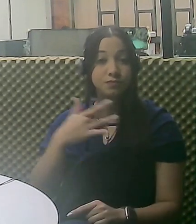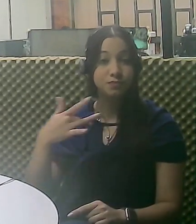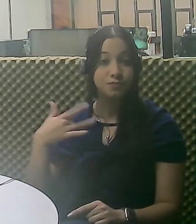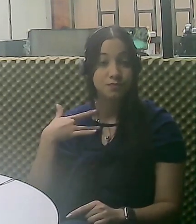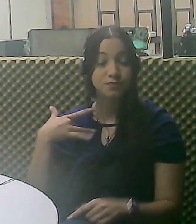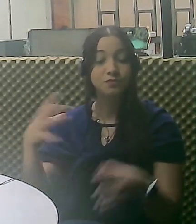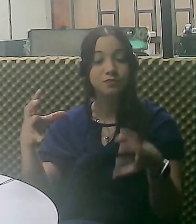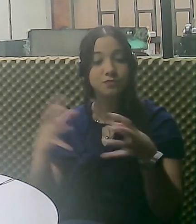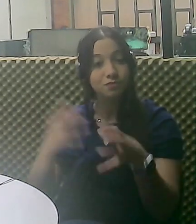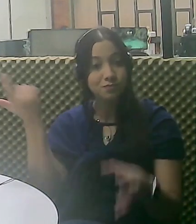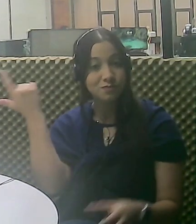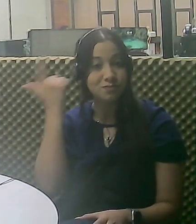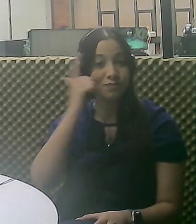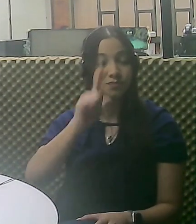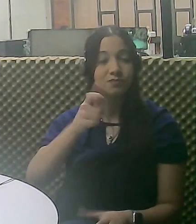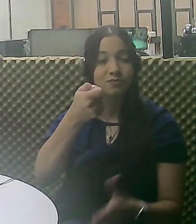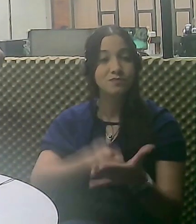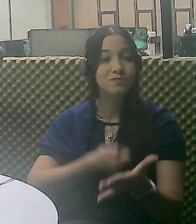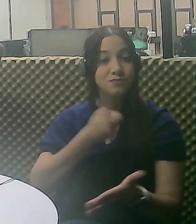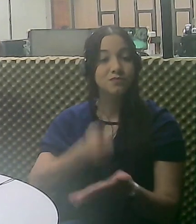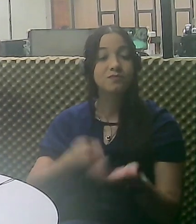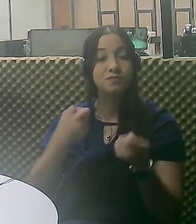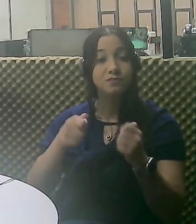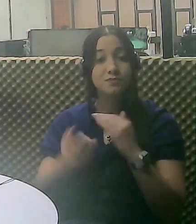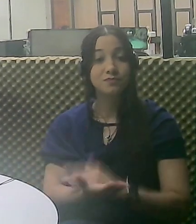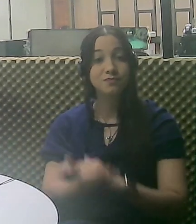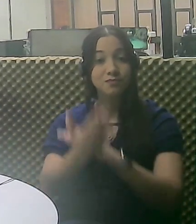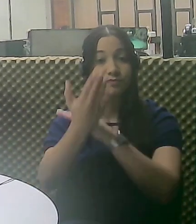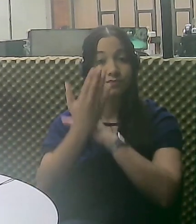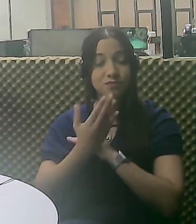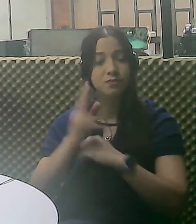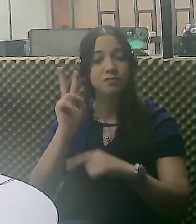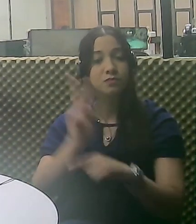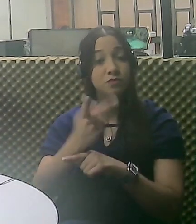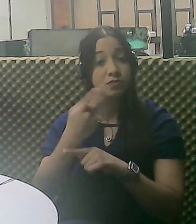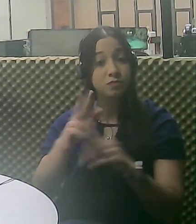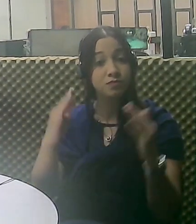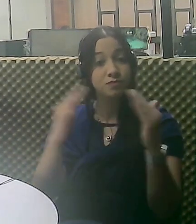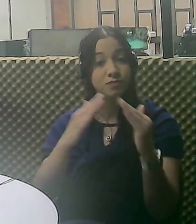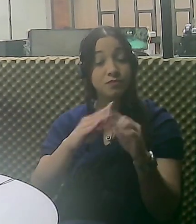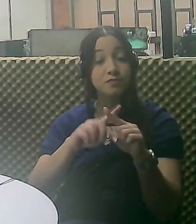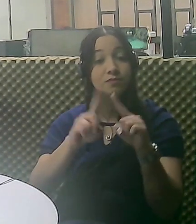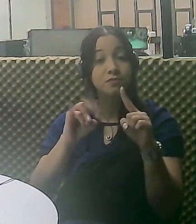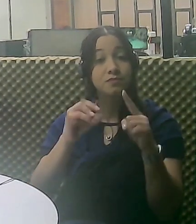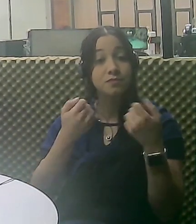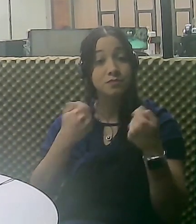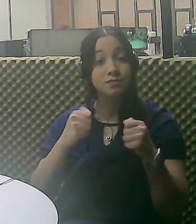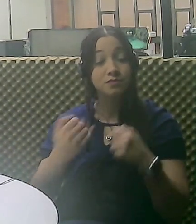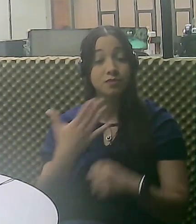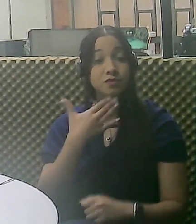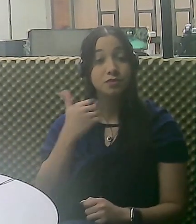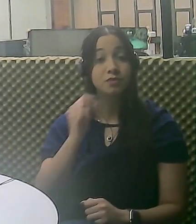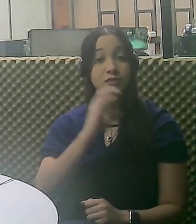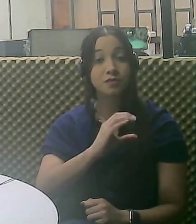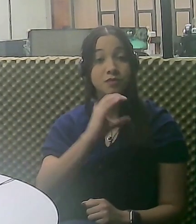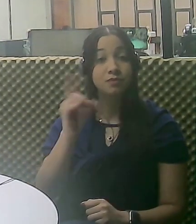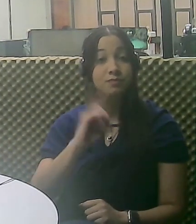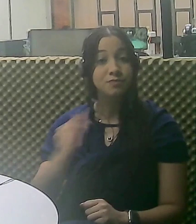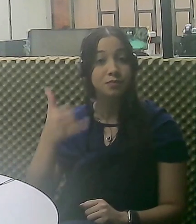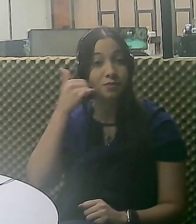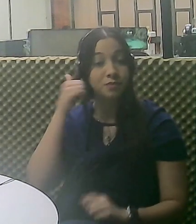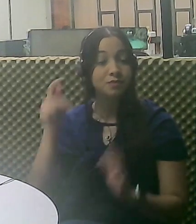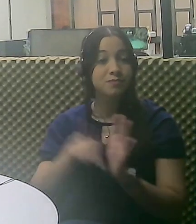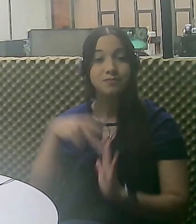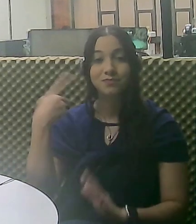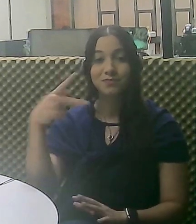para essa turma aqui sair vitoriosa nesse combate, a gente precisa da sua ajuda. Então cuida bem do seu quintal, mas se precisar, pode entrar em contato com a CCZ nesse